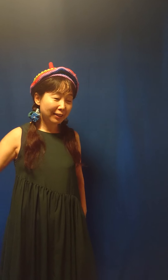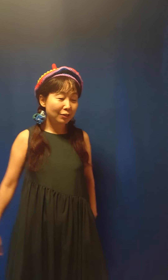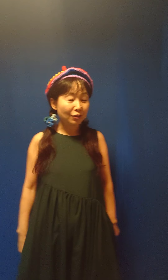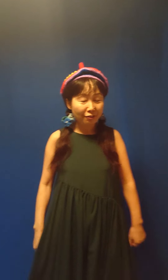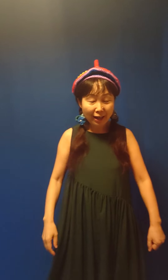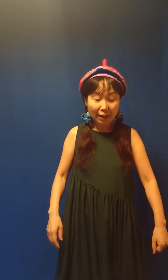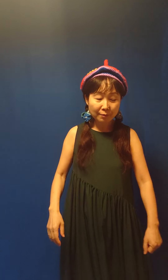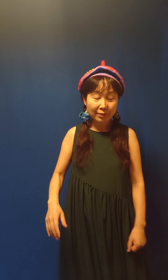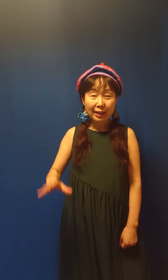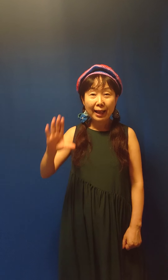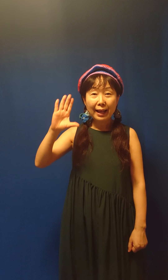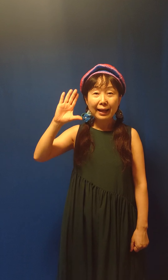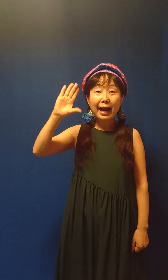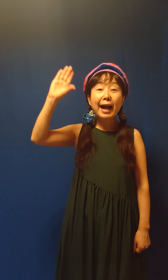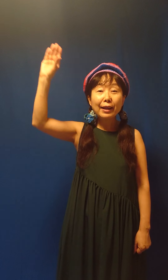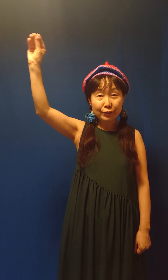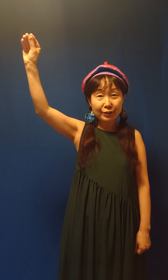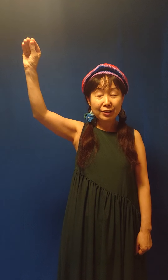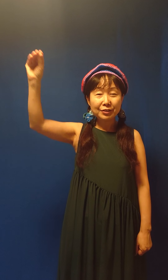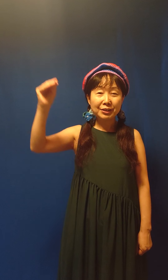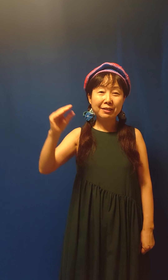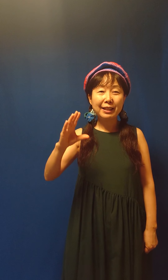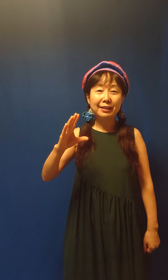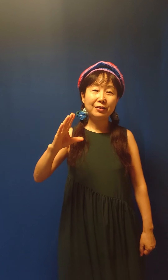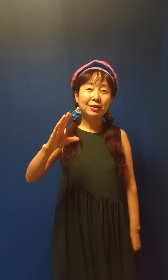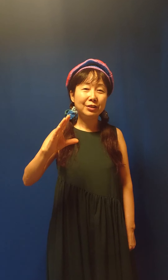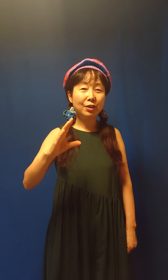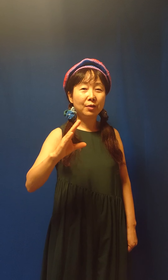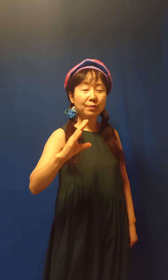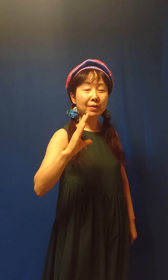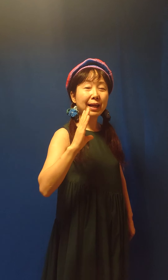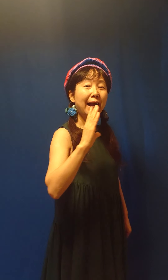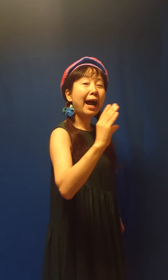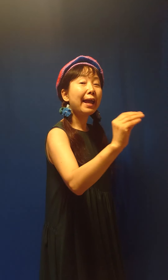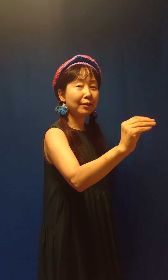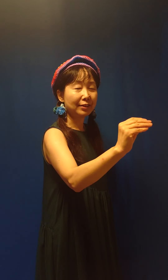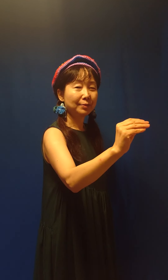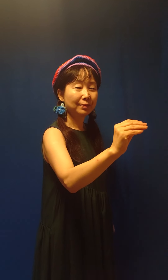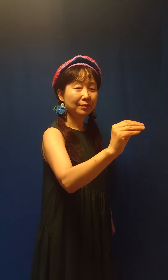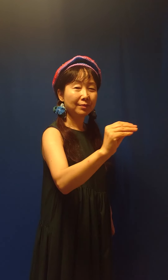ってるのは、帰るっていう手話やってるんですよ。帰る、